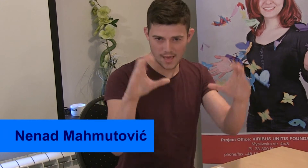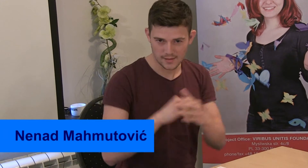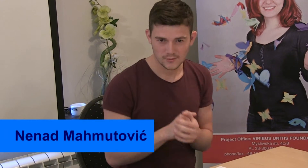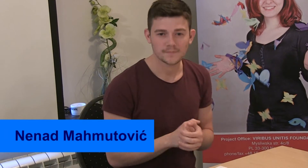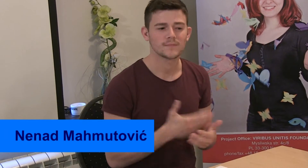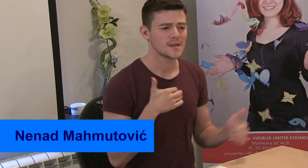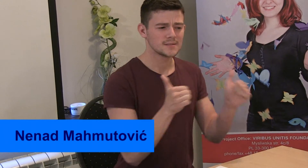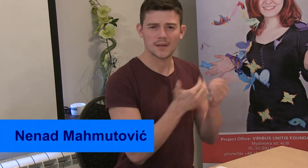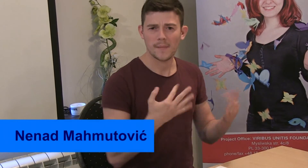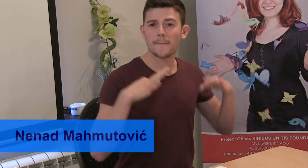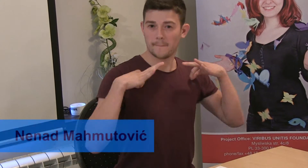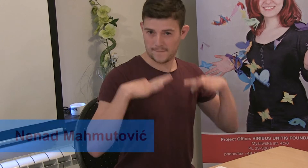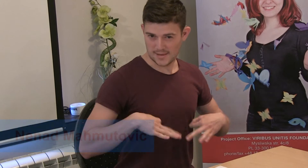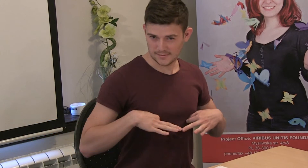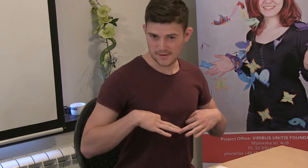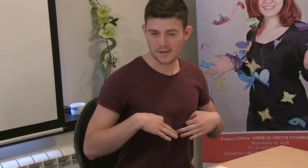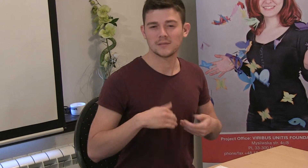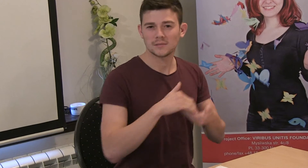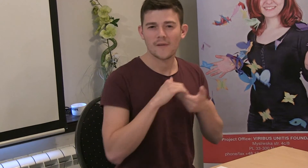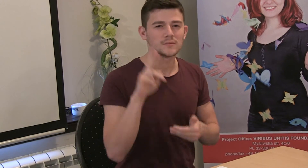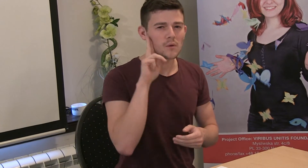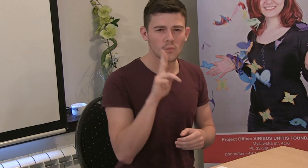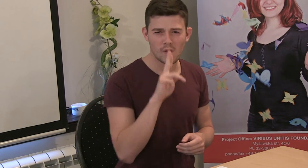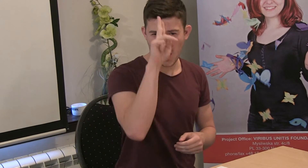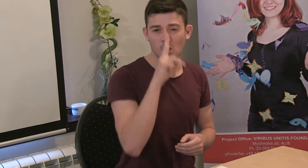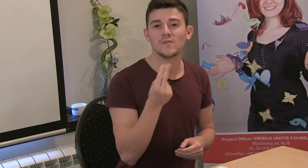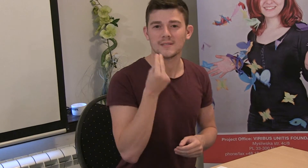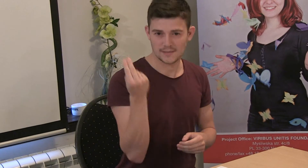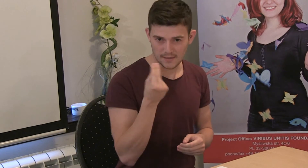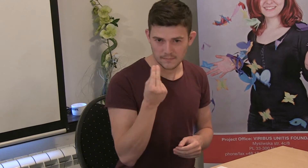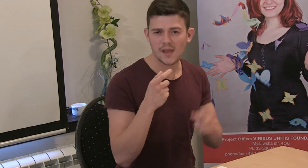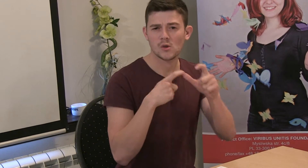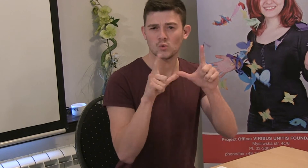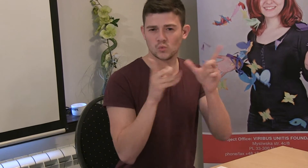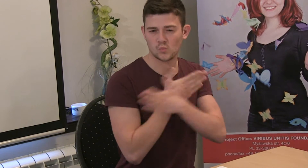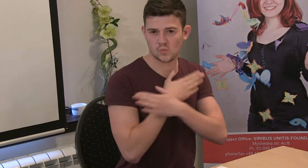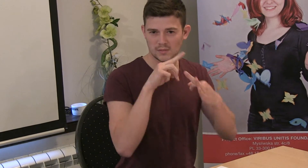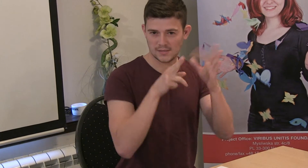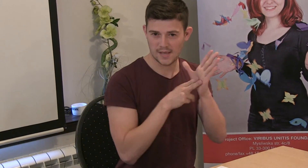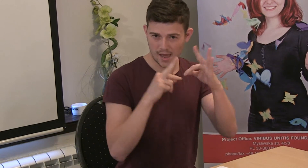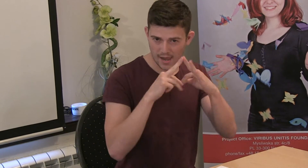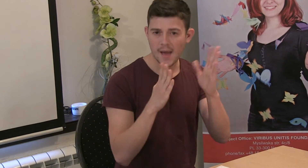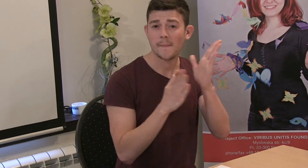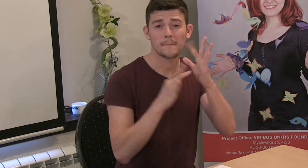Poštovani gledaoci, dobar dan. Sa mnom zajedno je predsjednik Saveza gluvih i nagluvih Srbije, Suzana